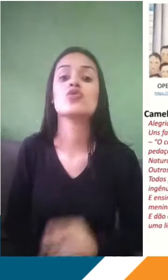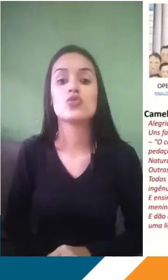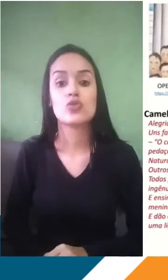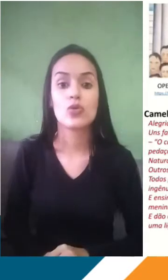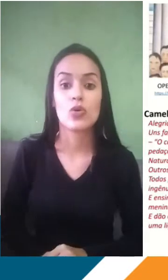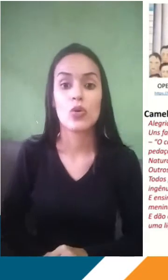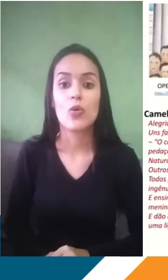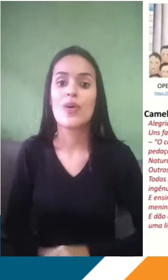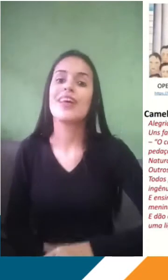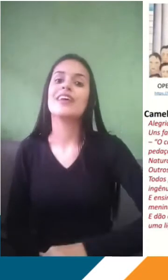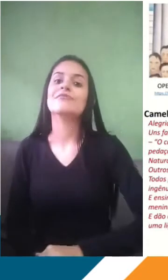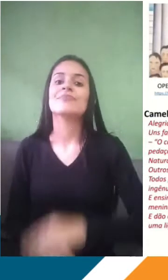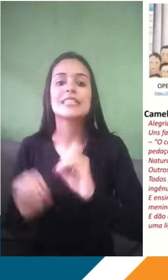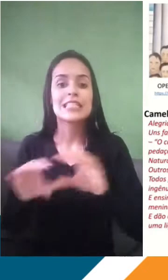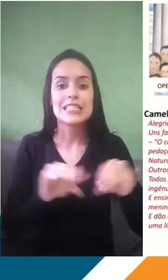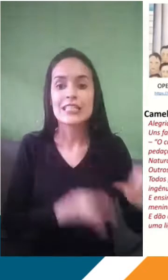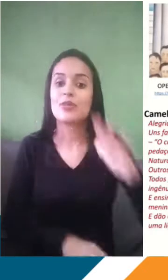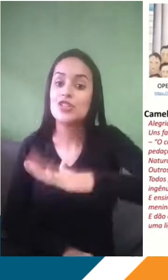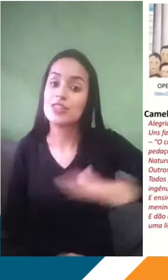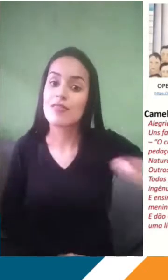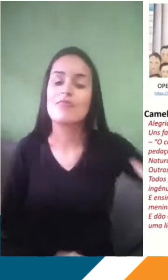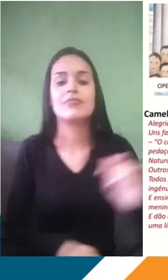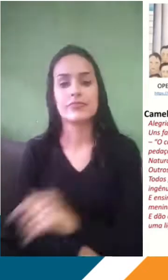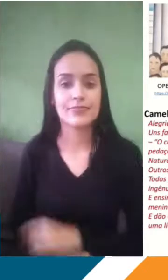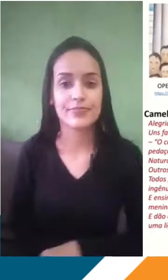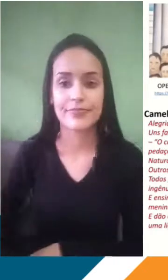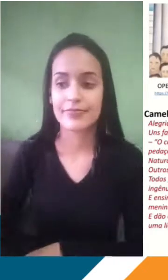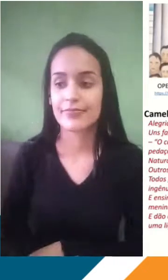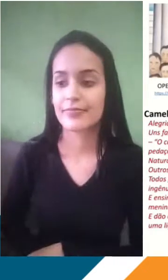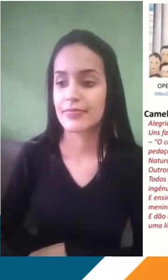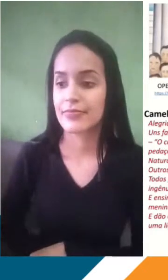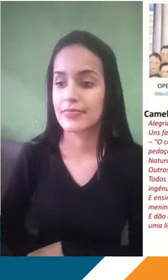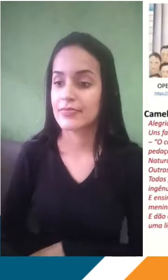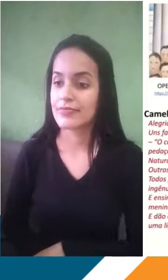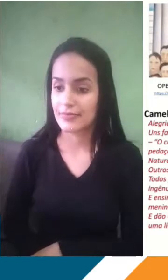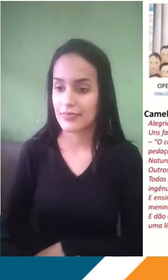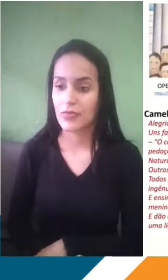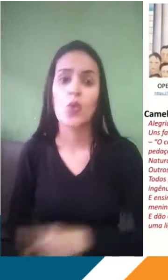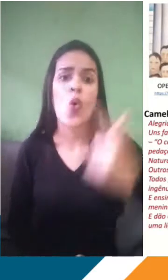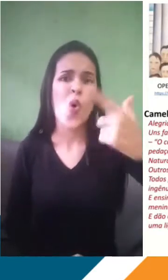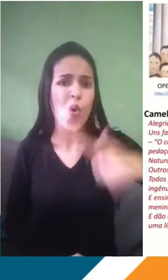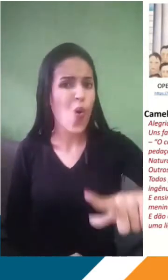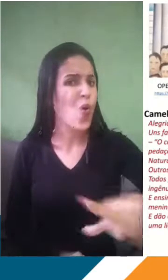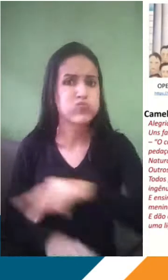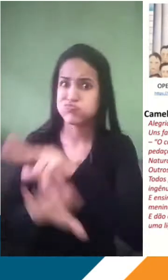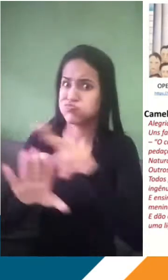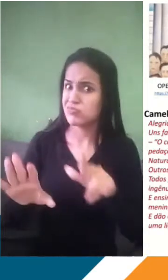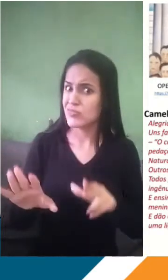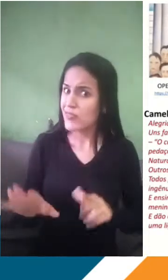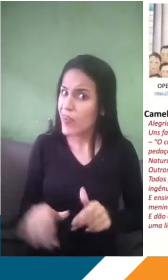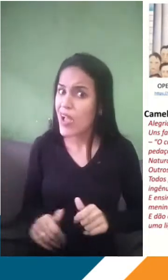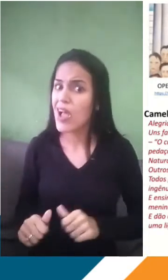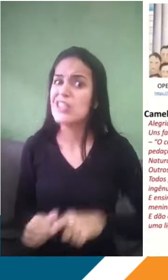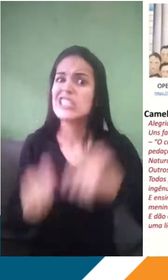infância. Além desses artistas, outros participaram da Semana de 22, como Mário de Andrade, Oswald